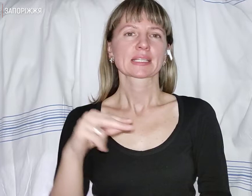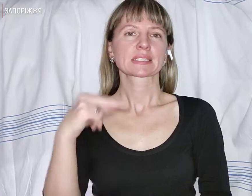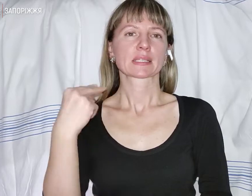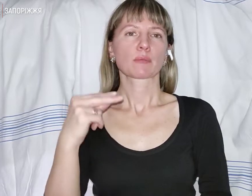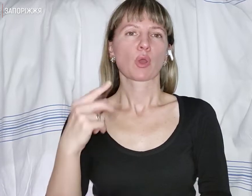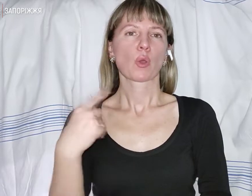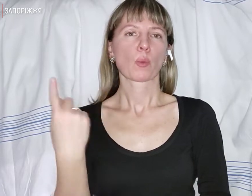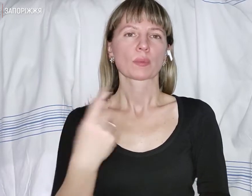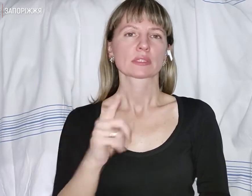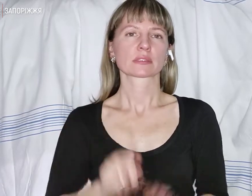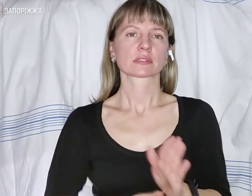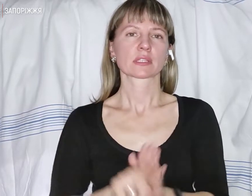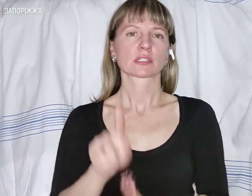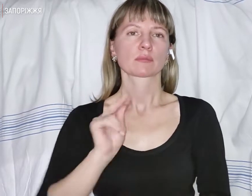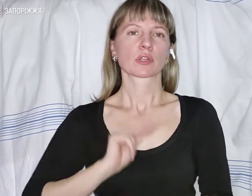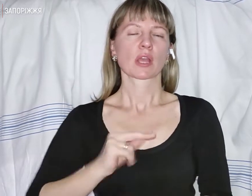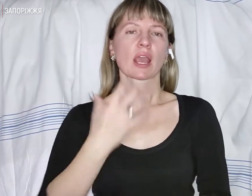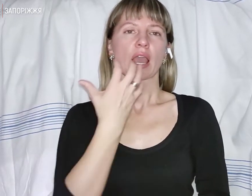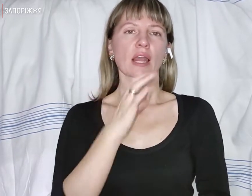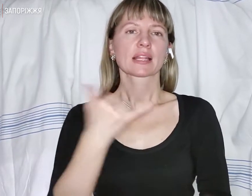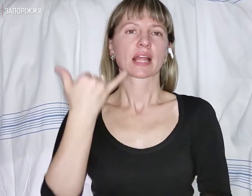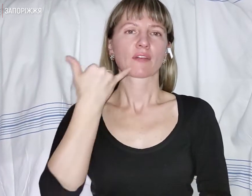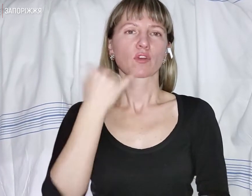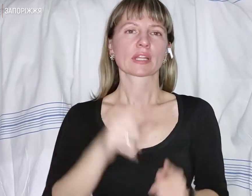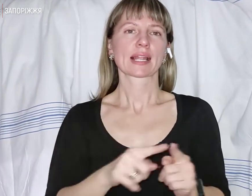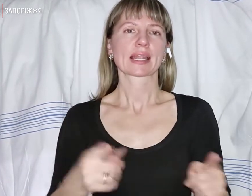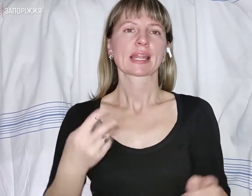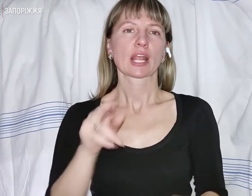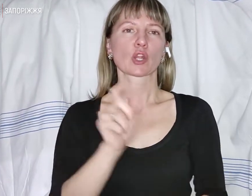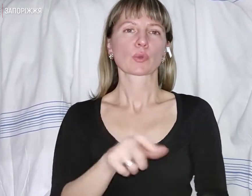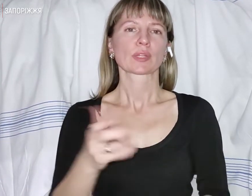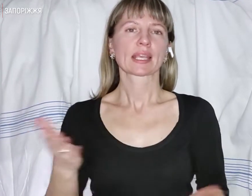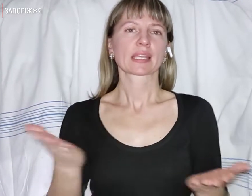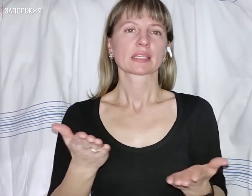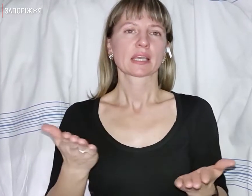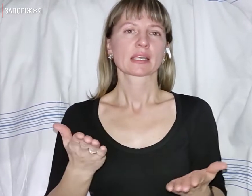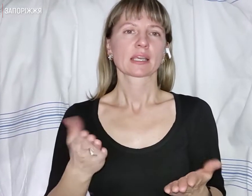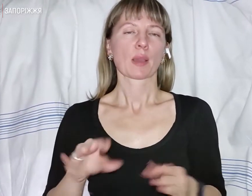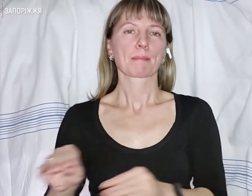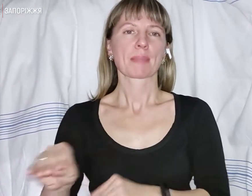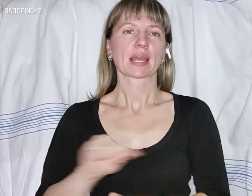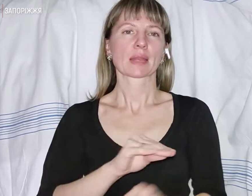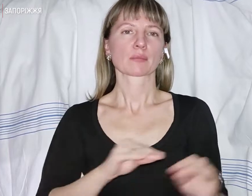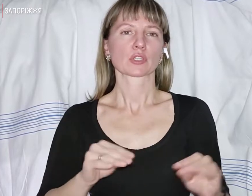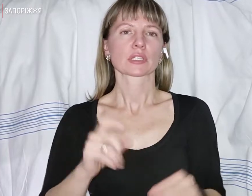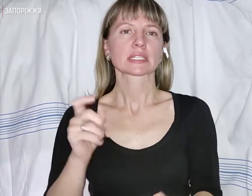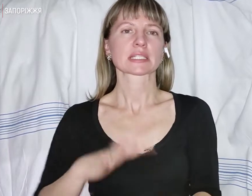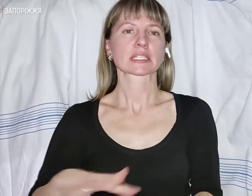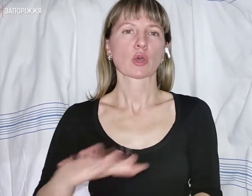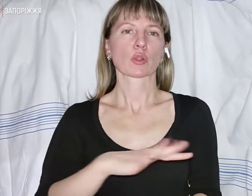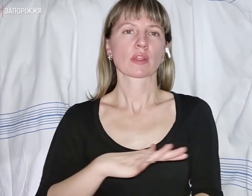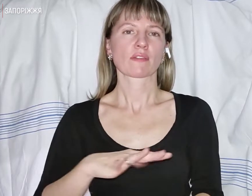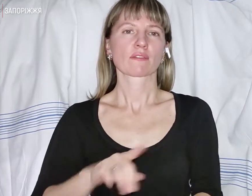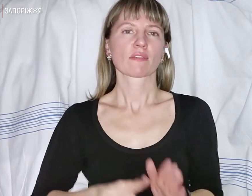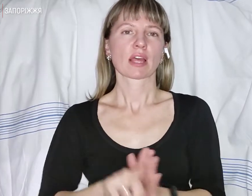все. Голодна? Мама, я не знаю, есть мужчина. Да, где сосиса? Алло, там же есть. Будешь там? Нет, вот эти